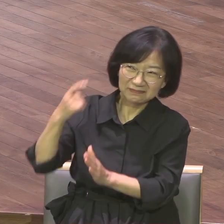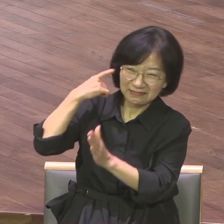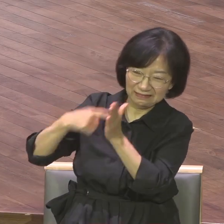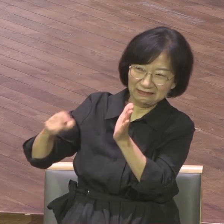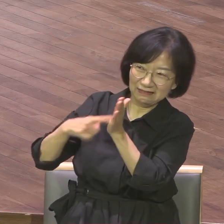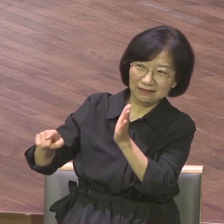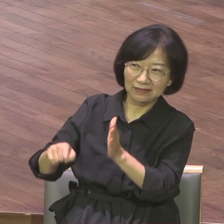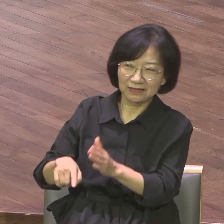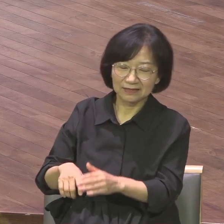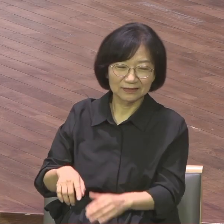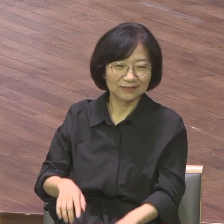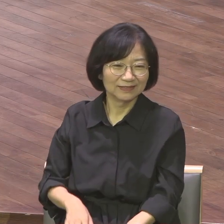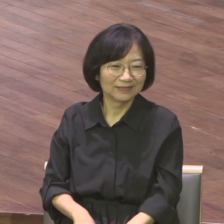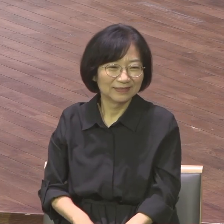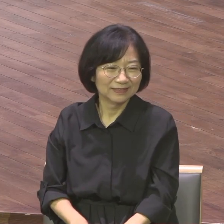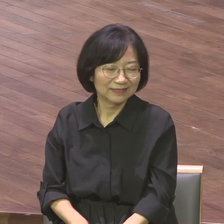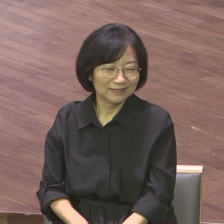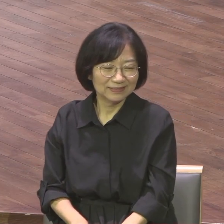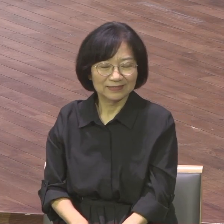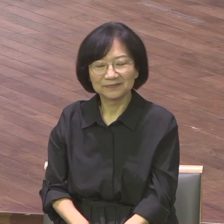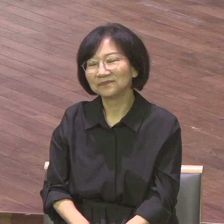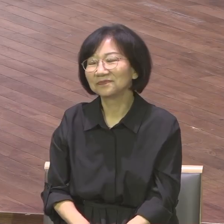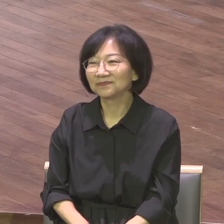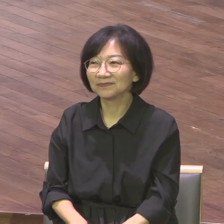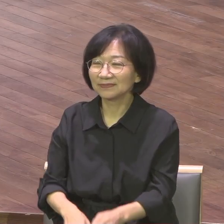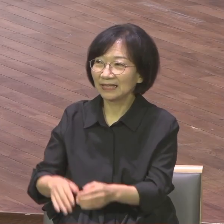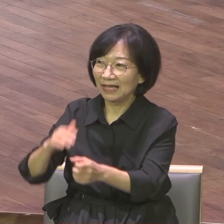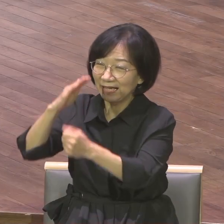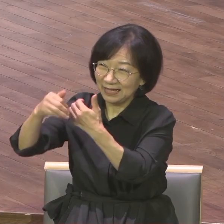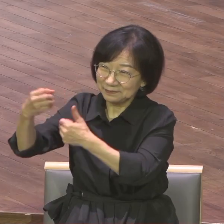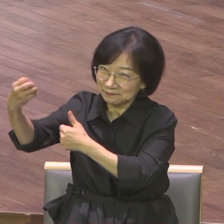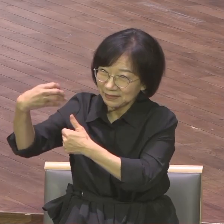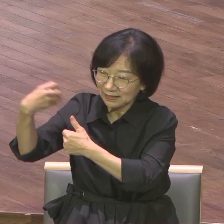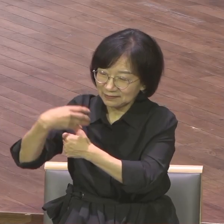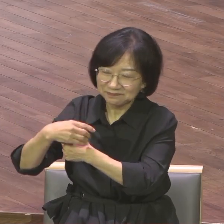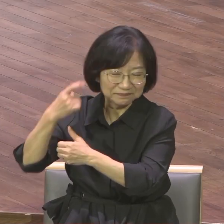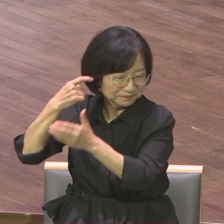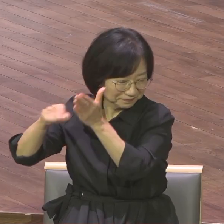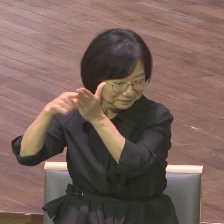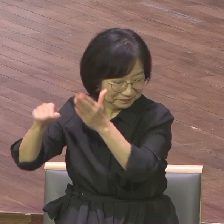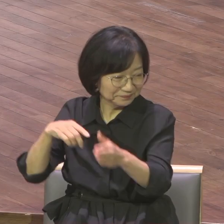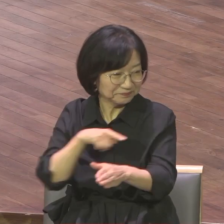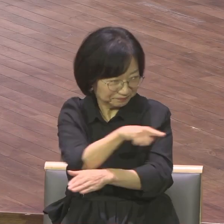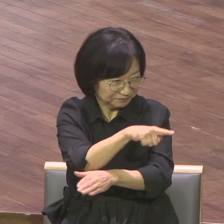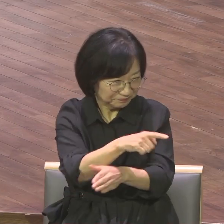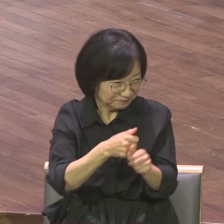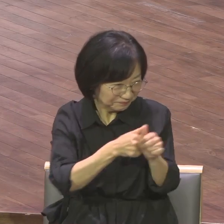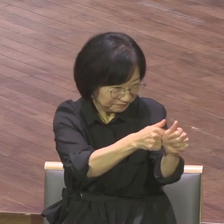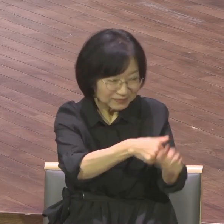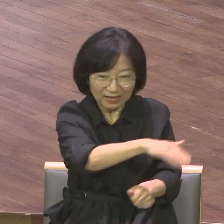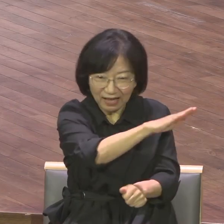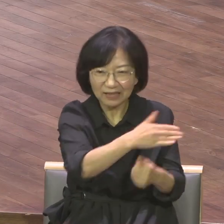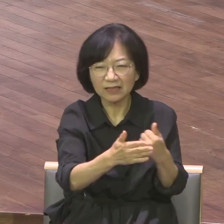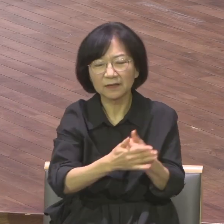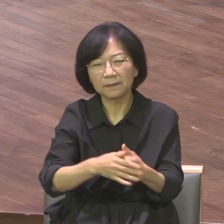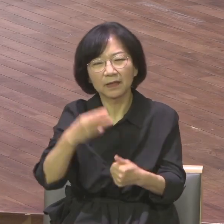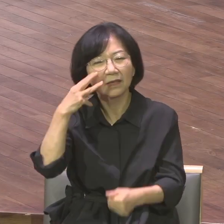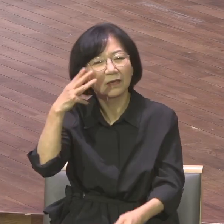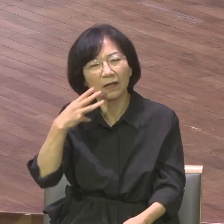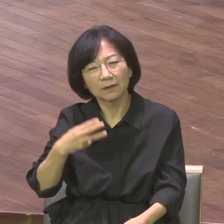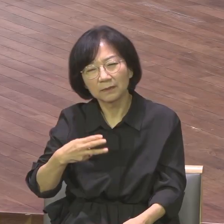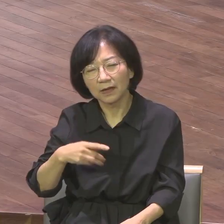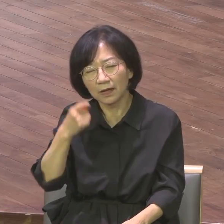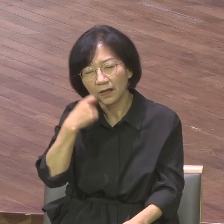말씀과 정반대되는 그러한 방향으로 계속 갔기 때문에 예레미야는 슬픈 애가를